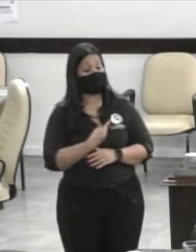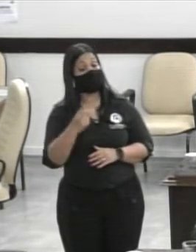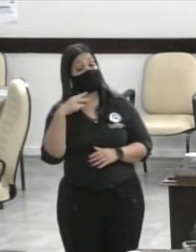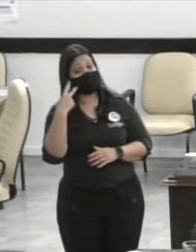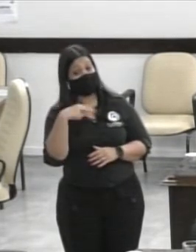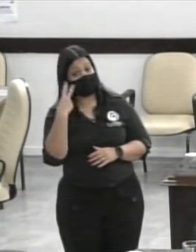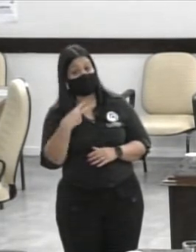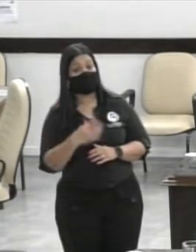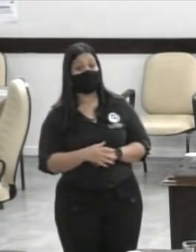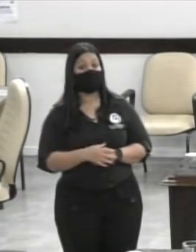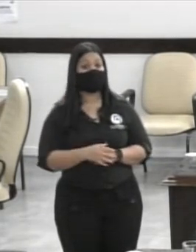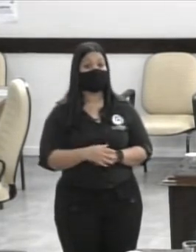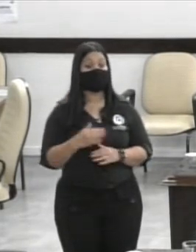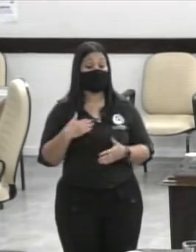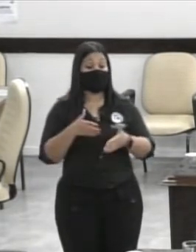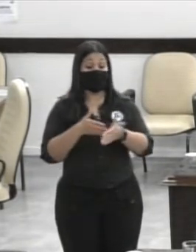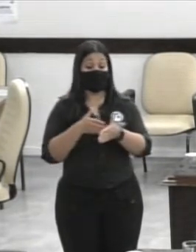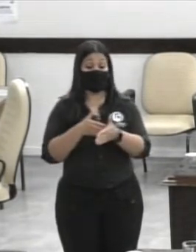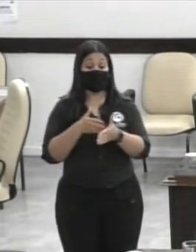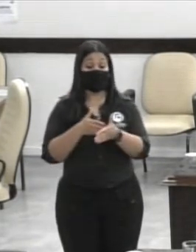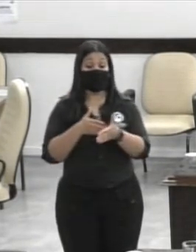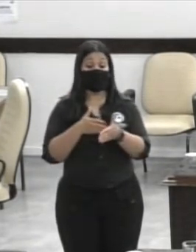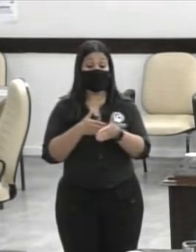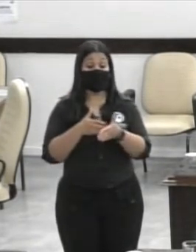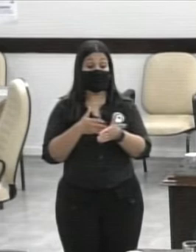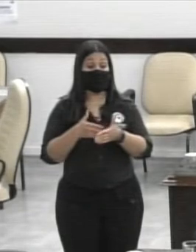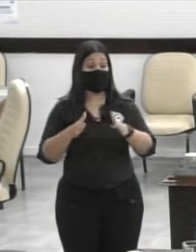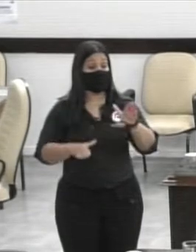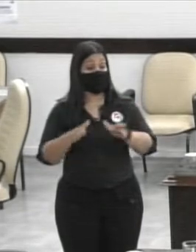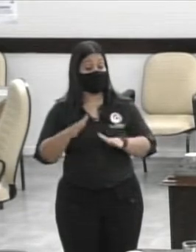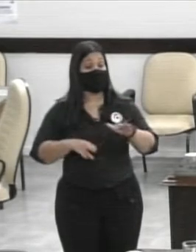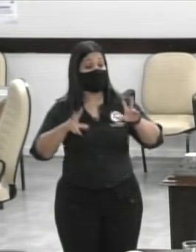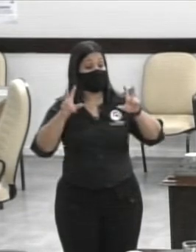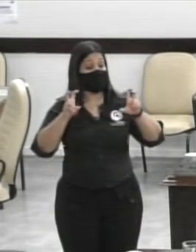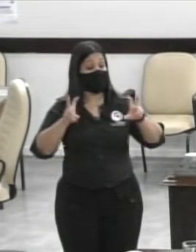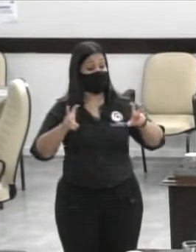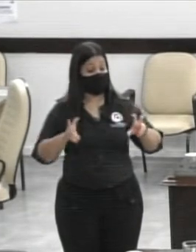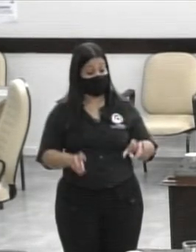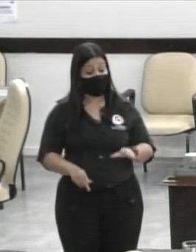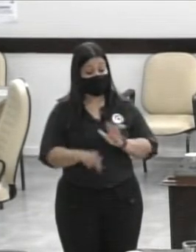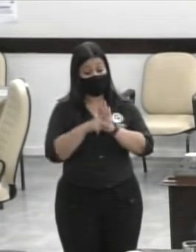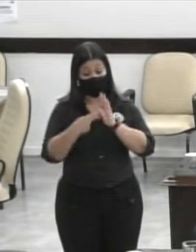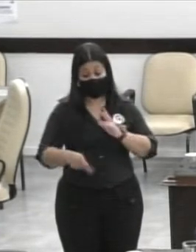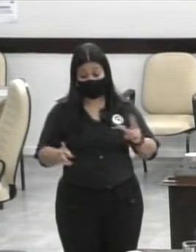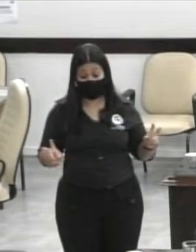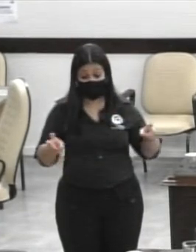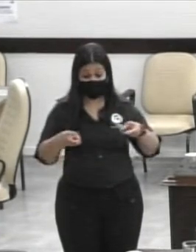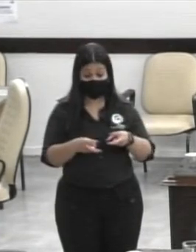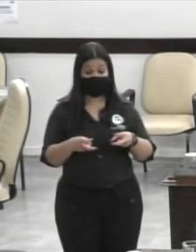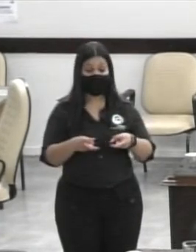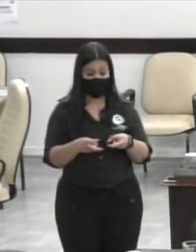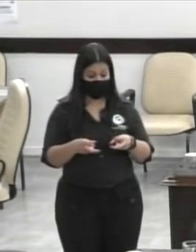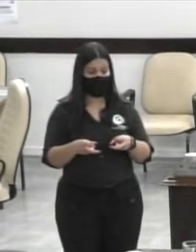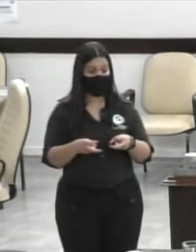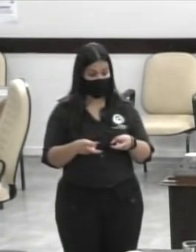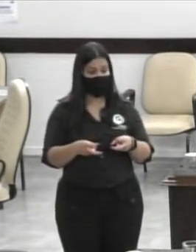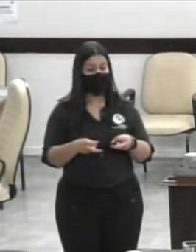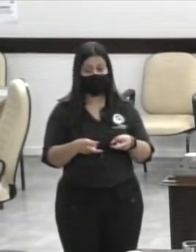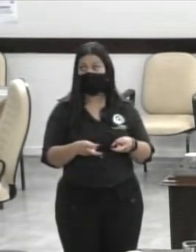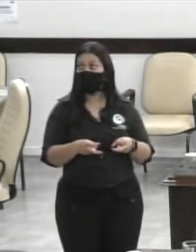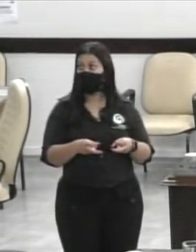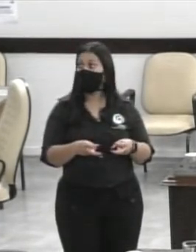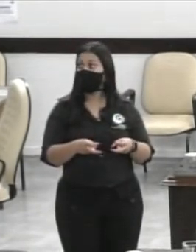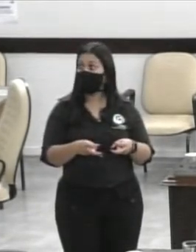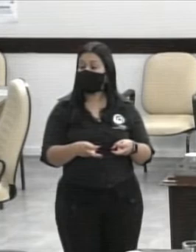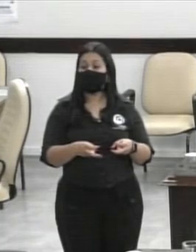muito limitados, porque muitas das questões que envolvem a casa, elas são questões que caibam ao